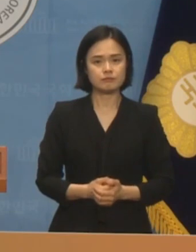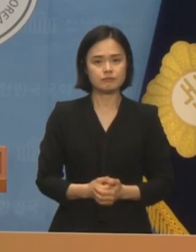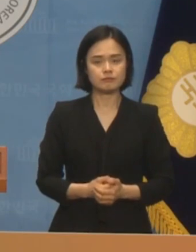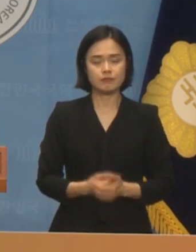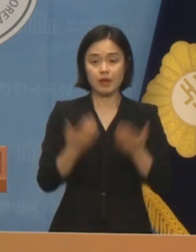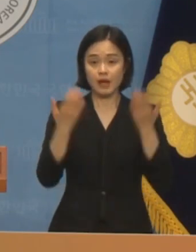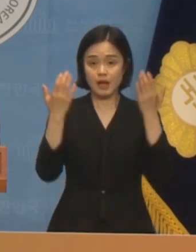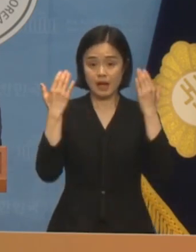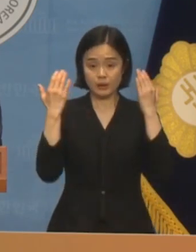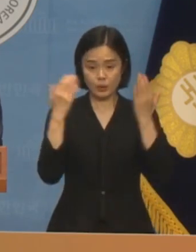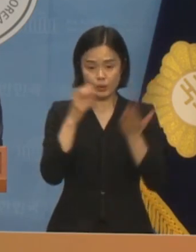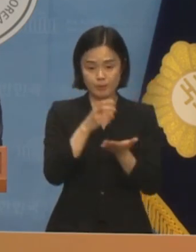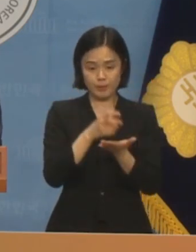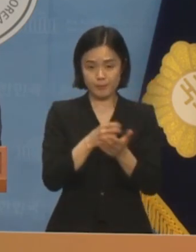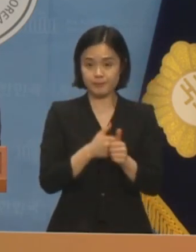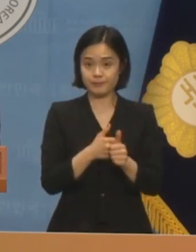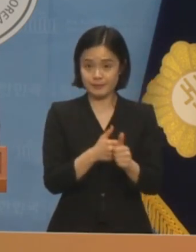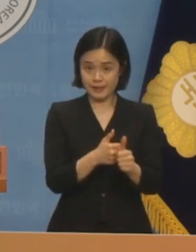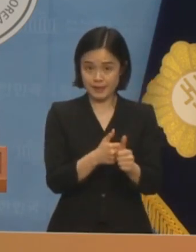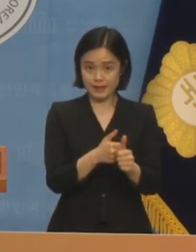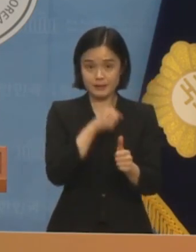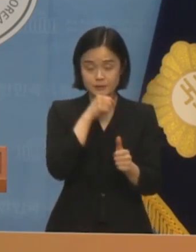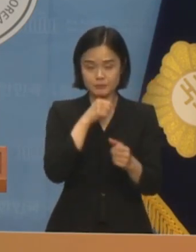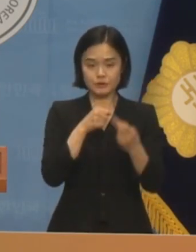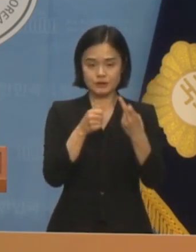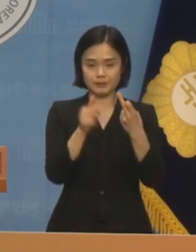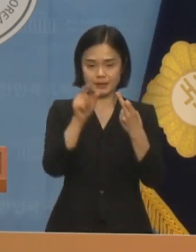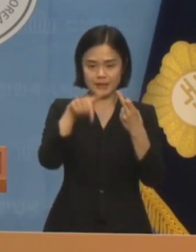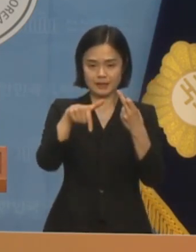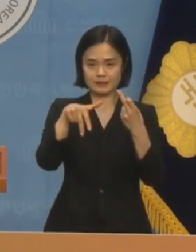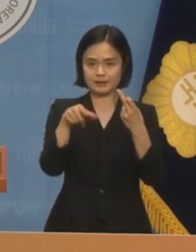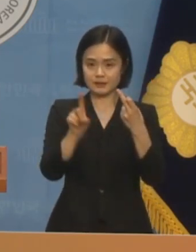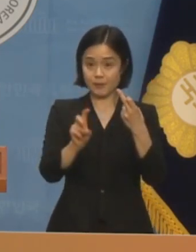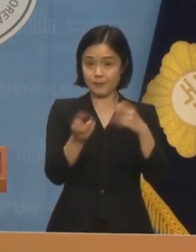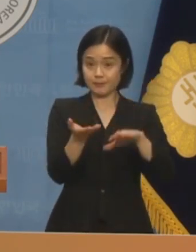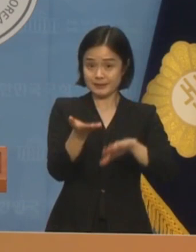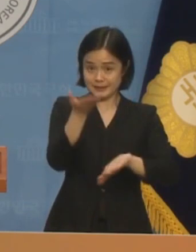따라 12학점 이상으로 등록금